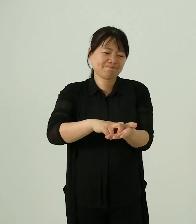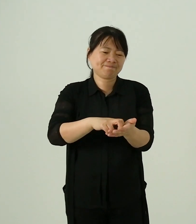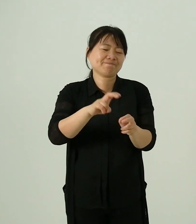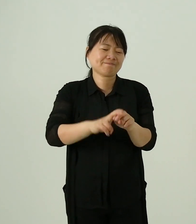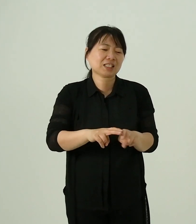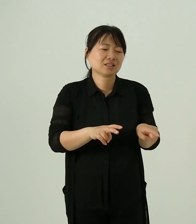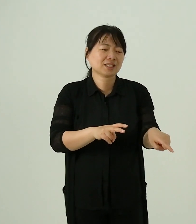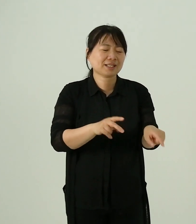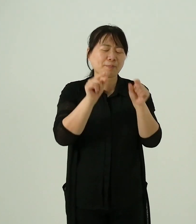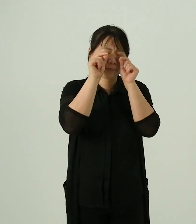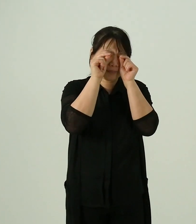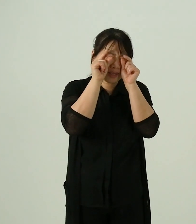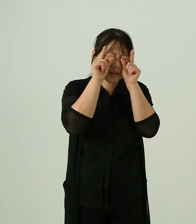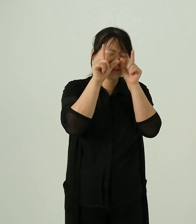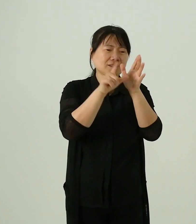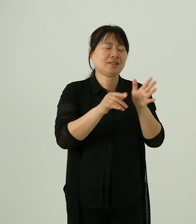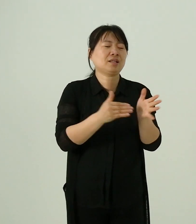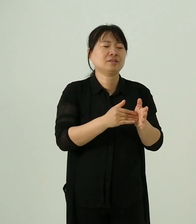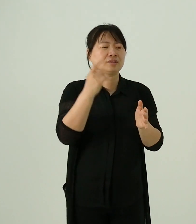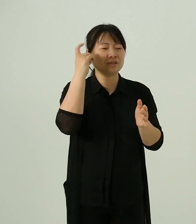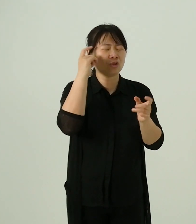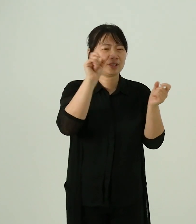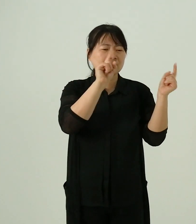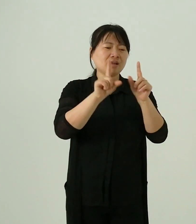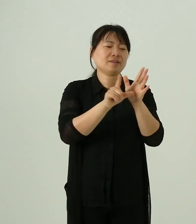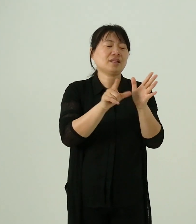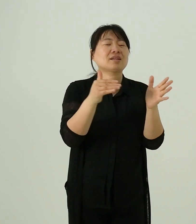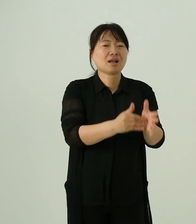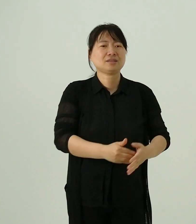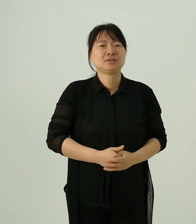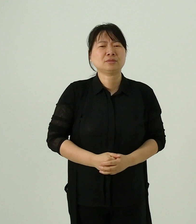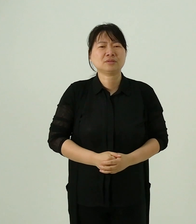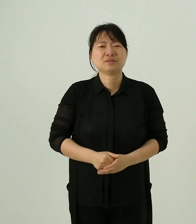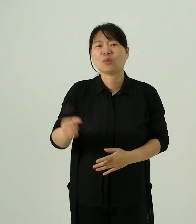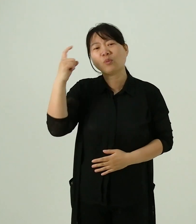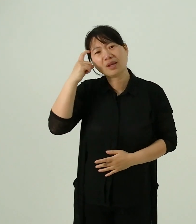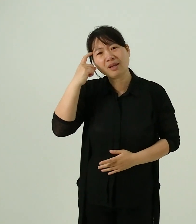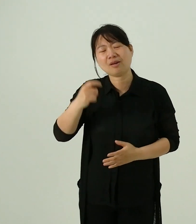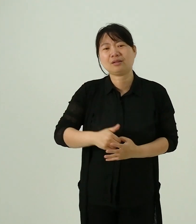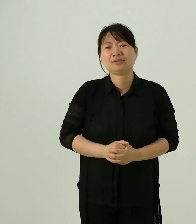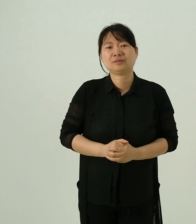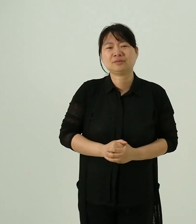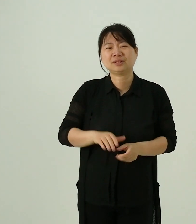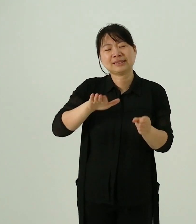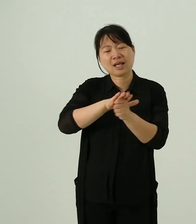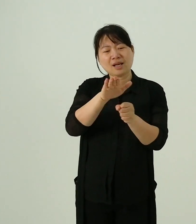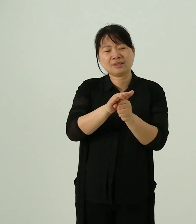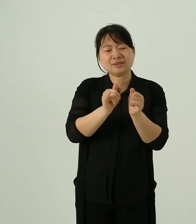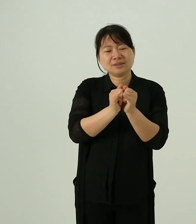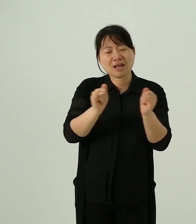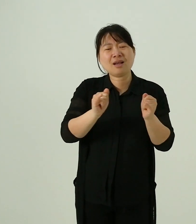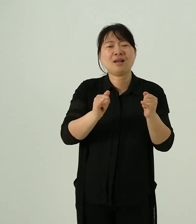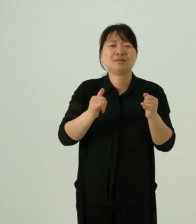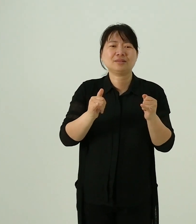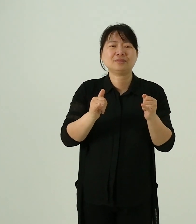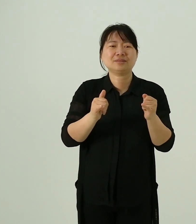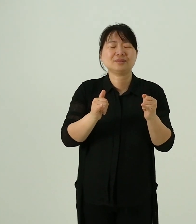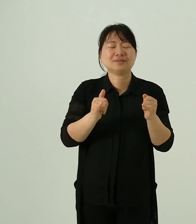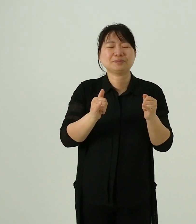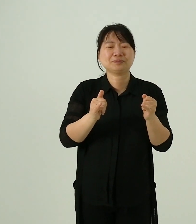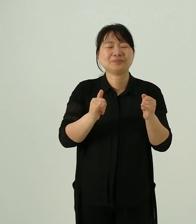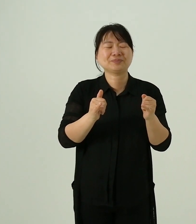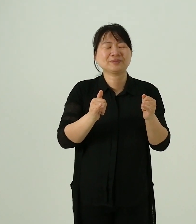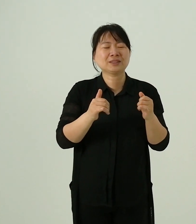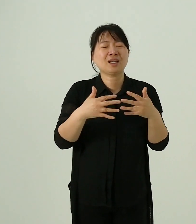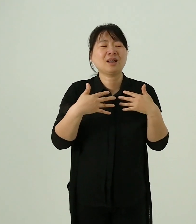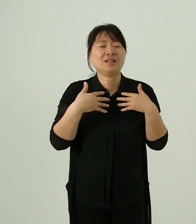깰 때까지, 걔 정신 차릴 때까지. 왜? 사랑하는 자가 약자이기 때문에